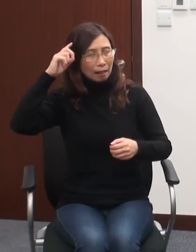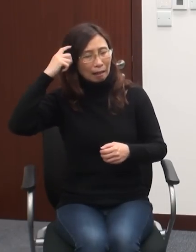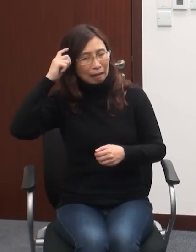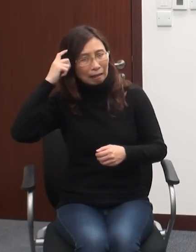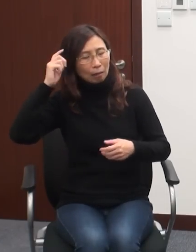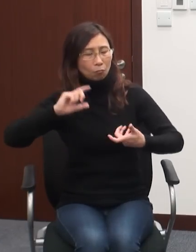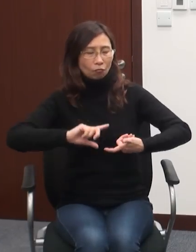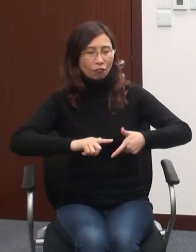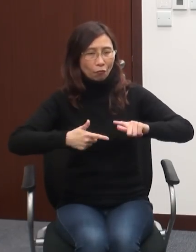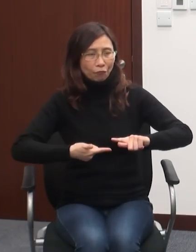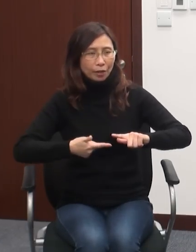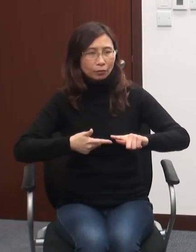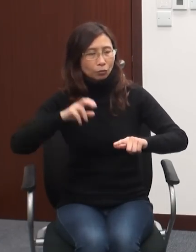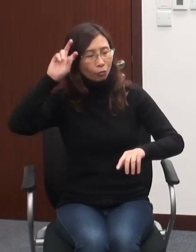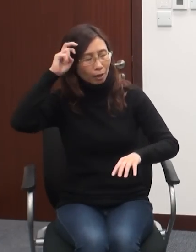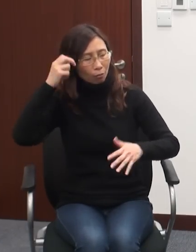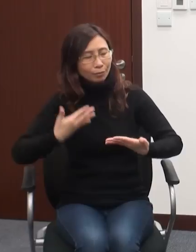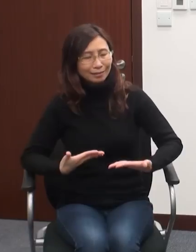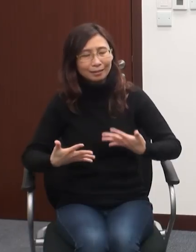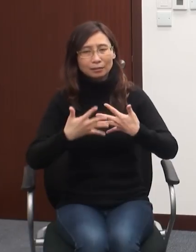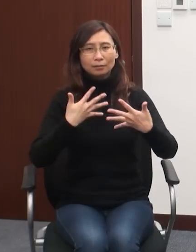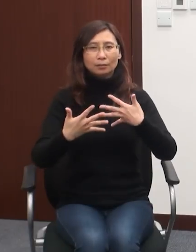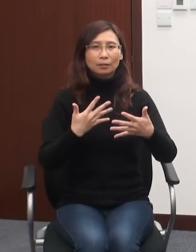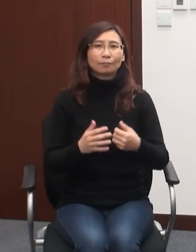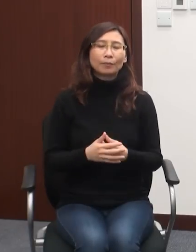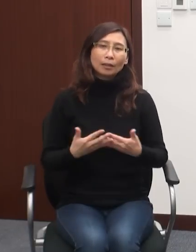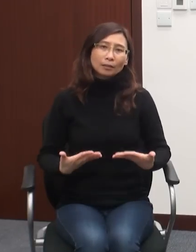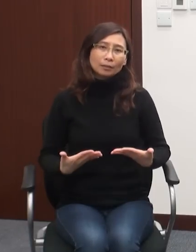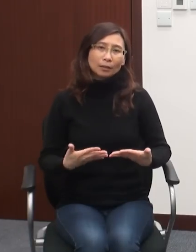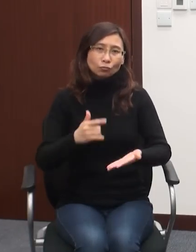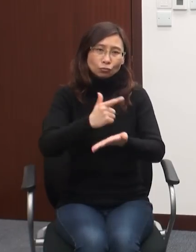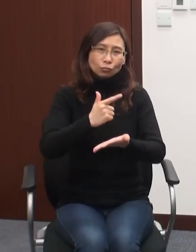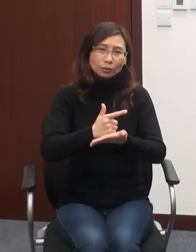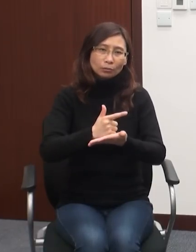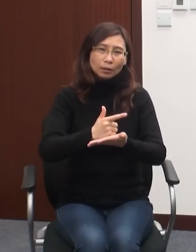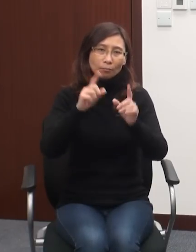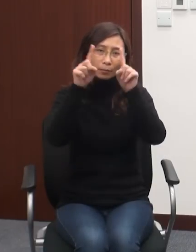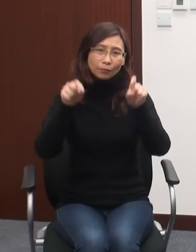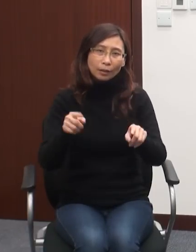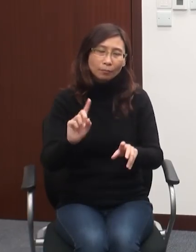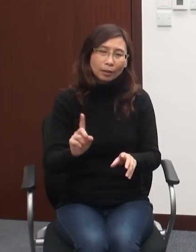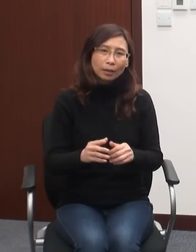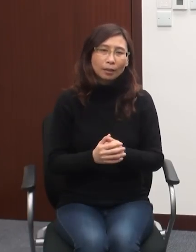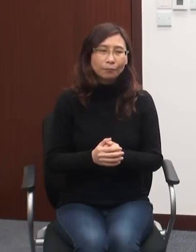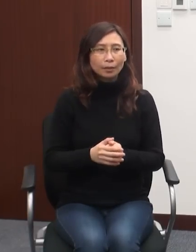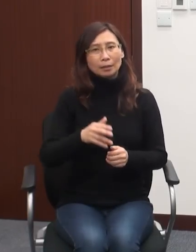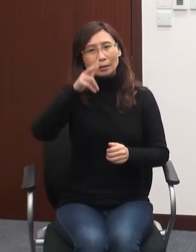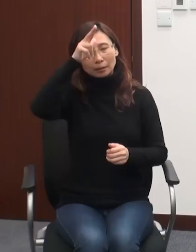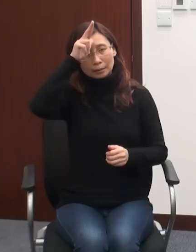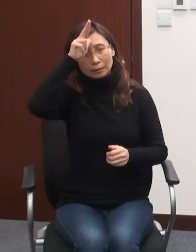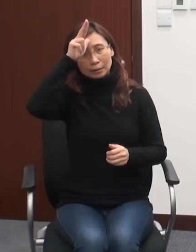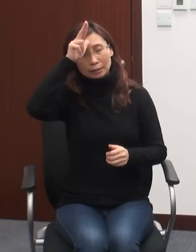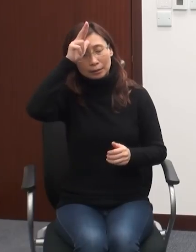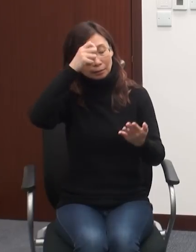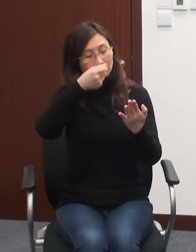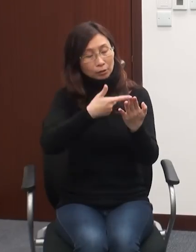到。其實呢個講財政預算案講而家講咗個核心問題，你又諗到我哋個政制嘅問題啦。因為我哋